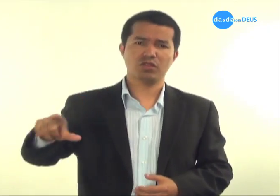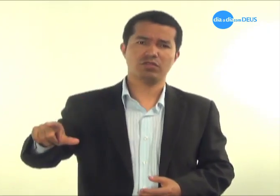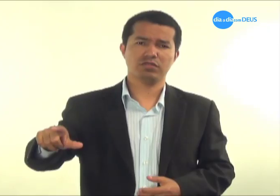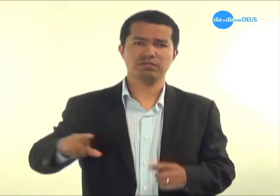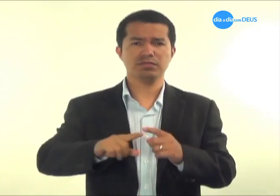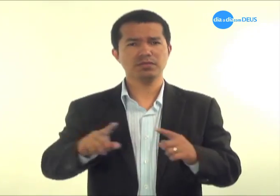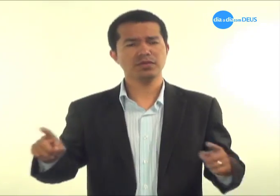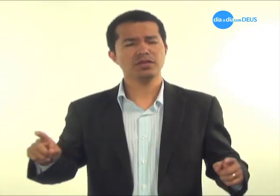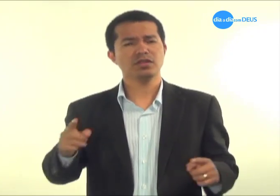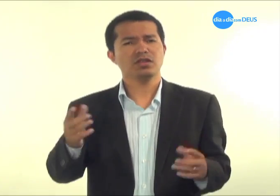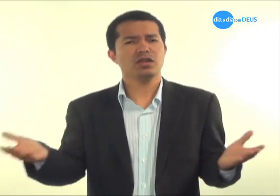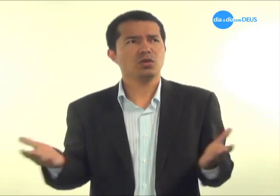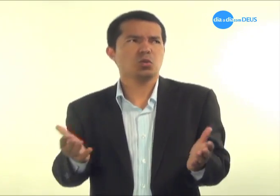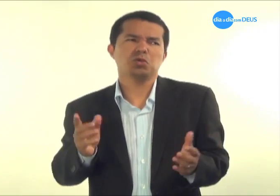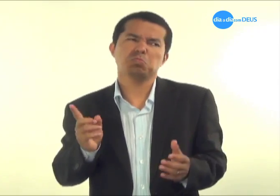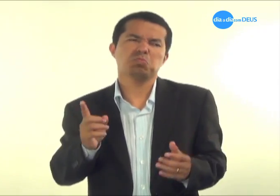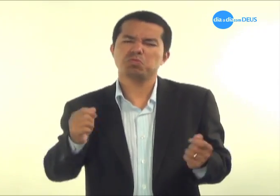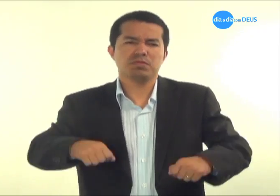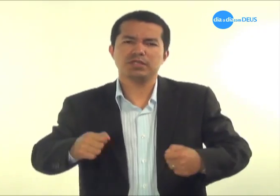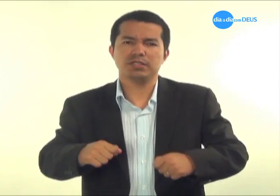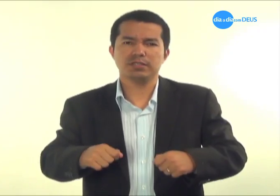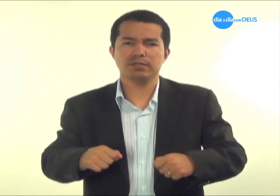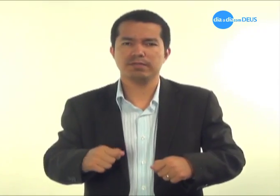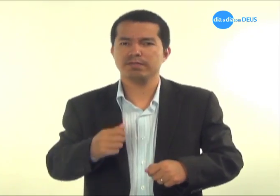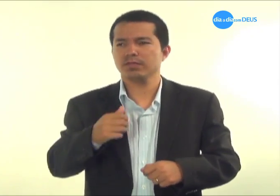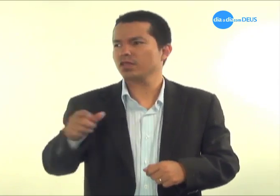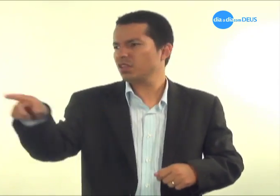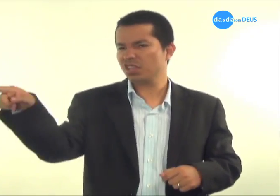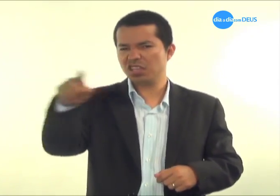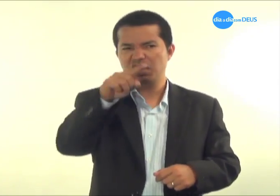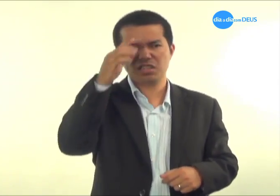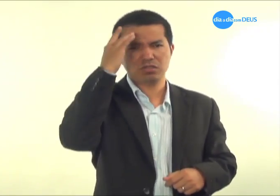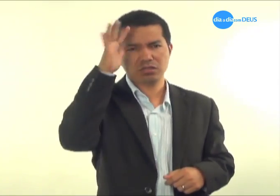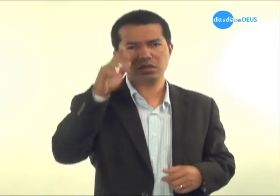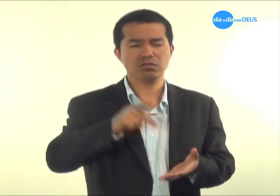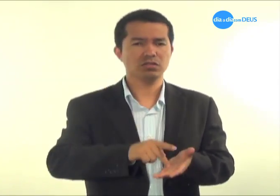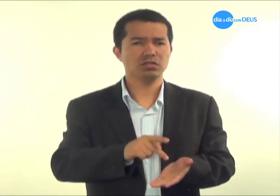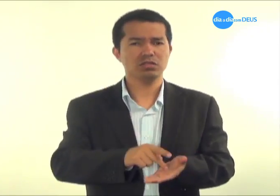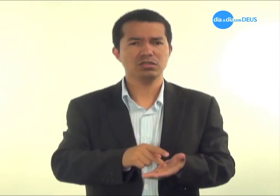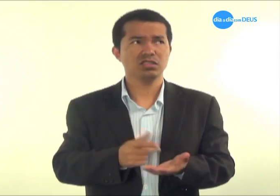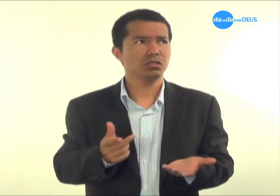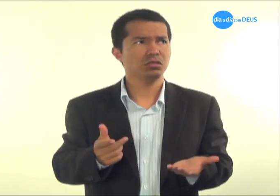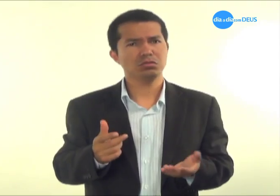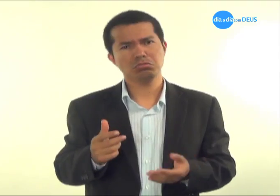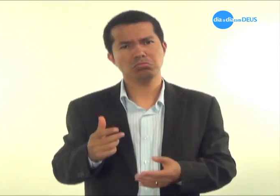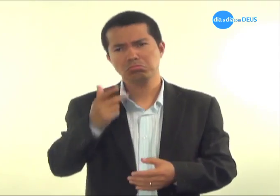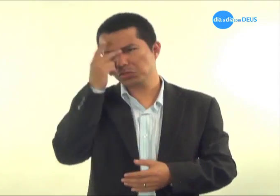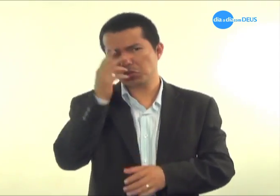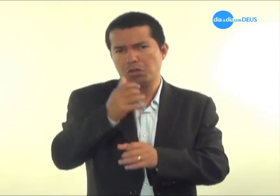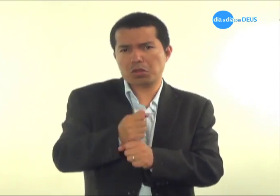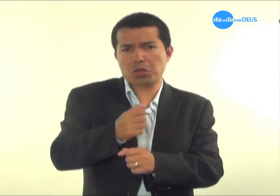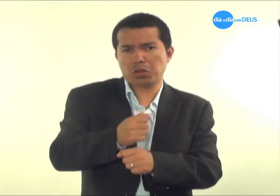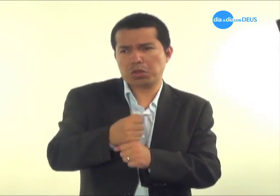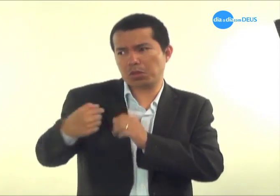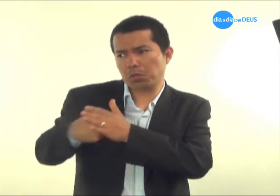quando puder dá certo, não está fazendo tanta necessidade, e ninguém vai saber, não tem uma prestação de